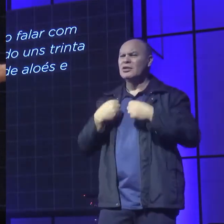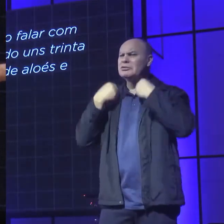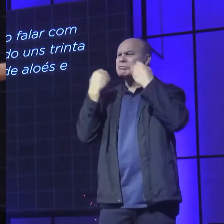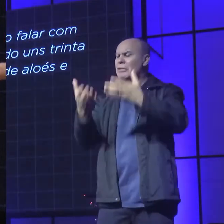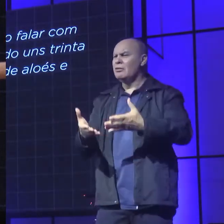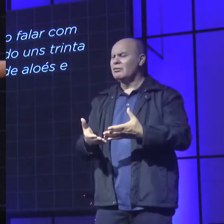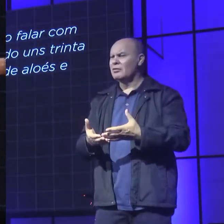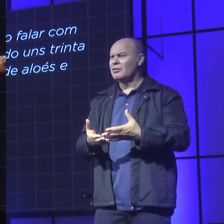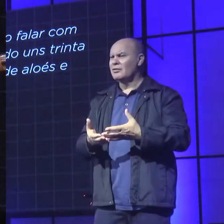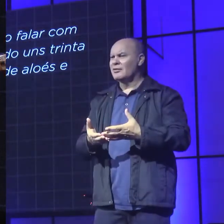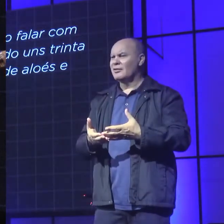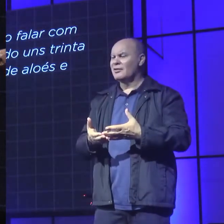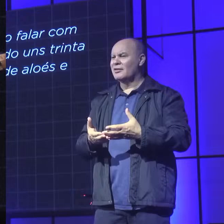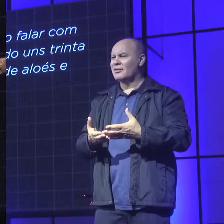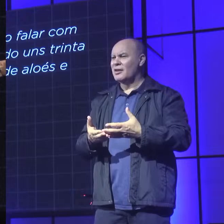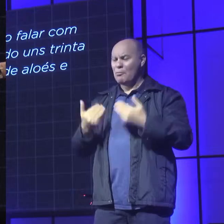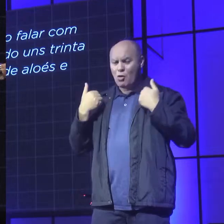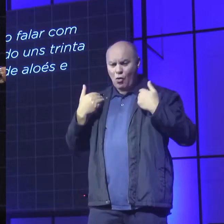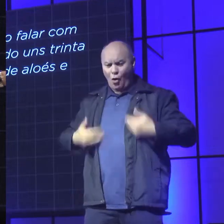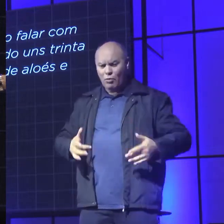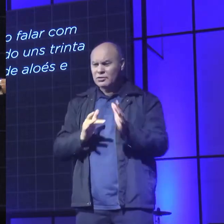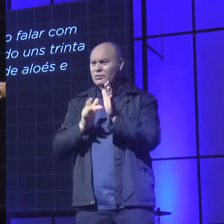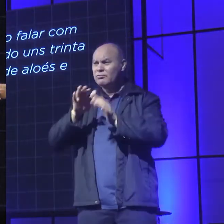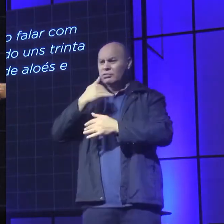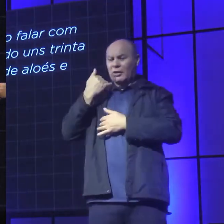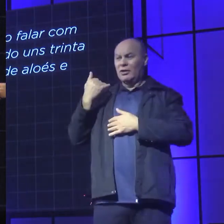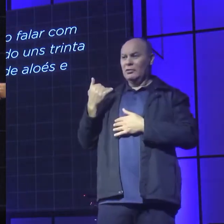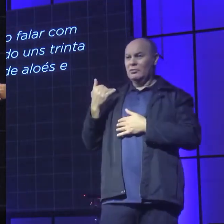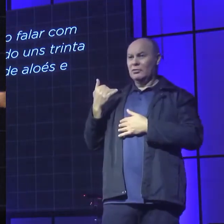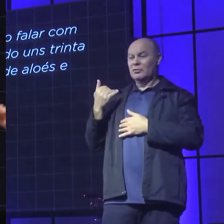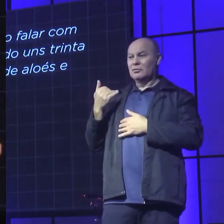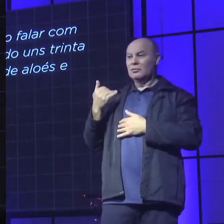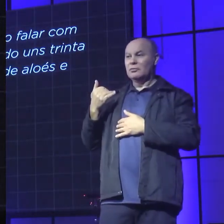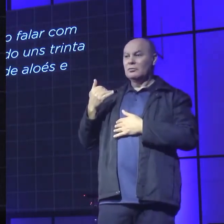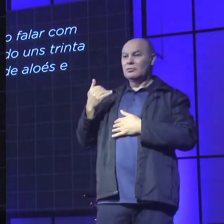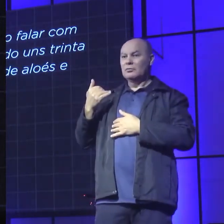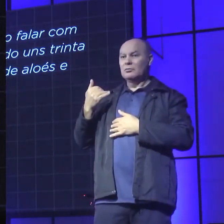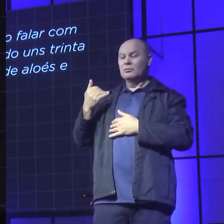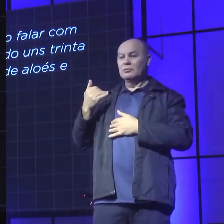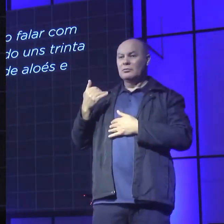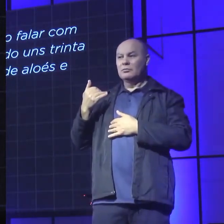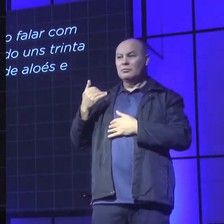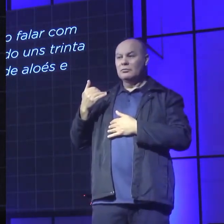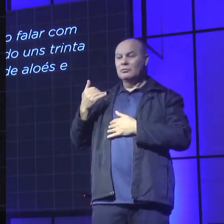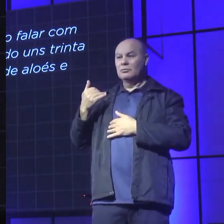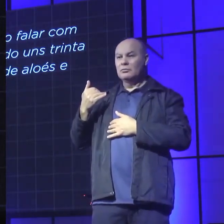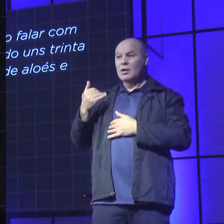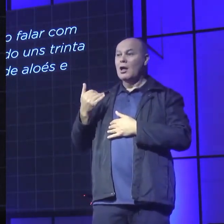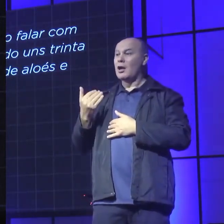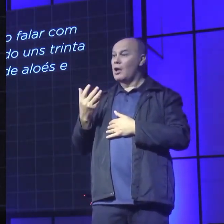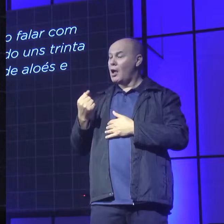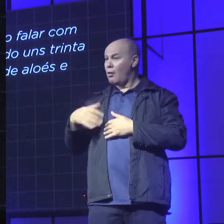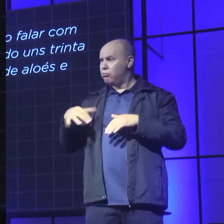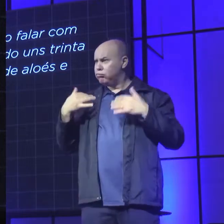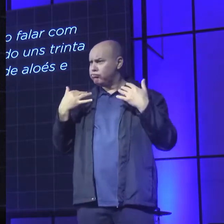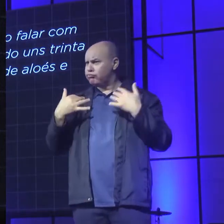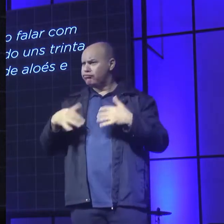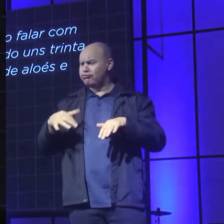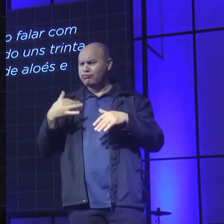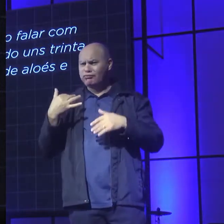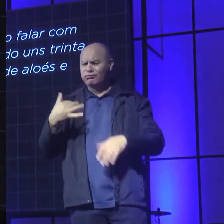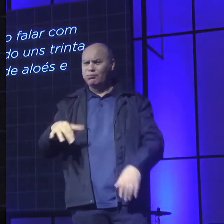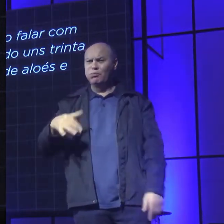trabalho de um assalariado para 1 milhão e pouco. Era muito dinheiro. O que isso